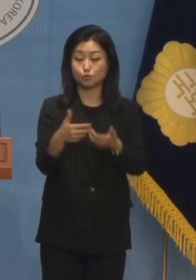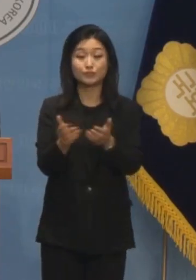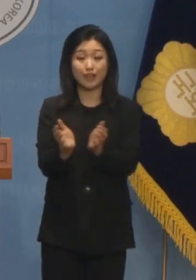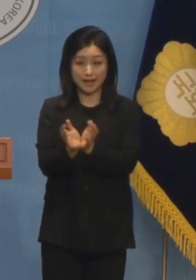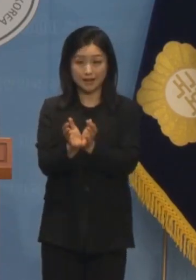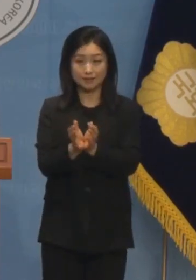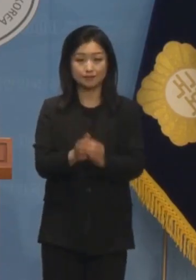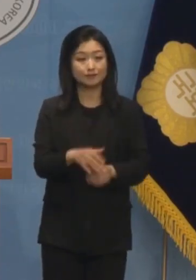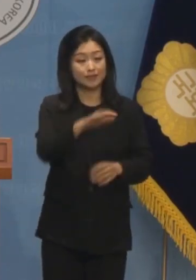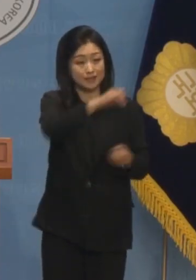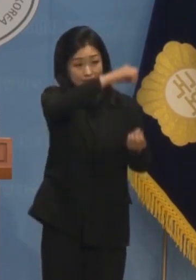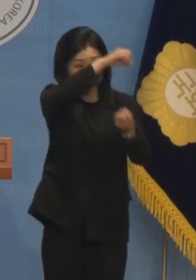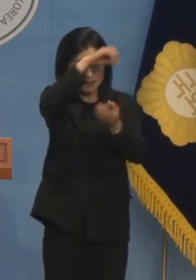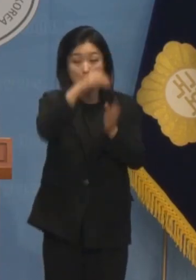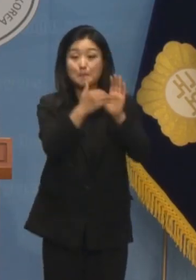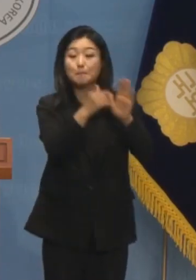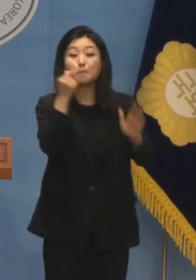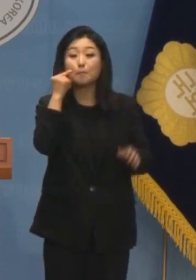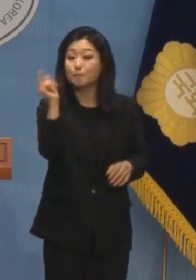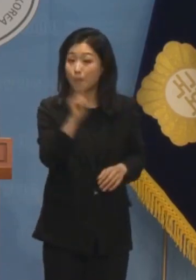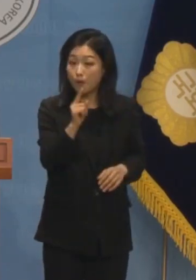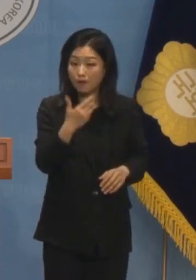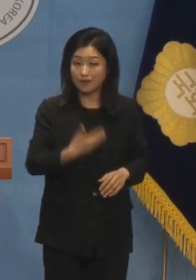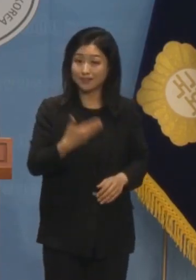조국혁신당이 오물풍선 대책을 알려드립니다.